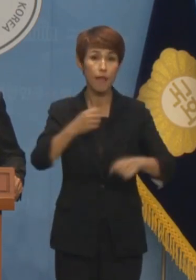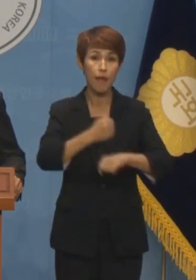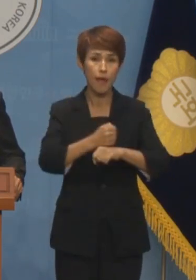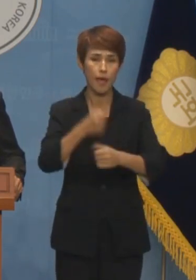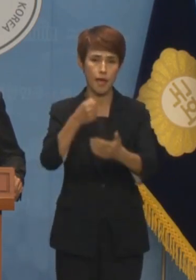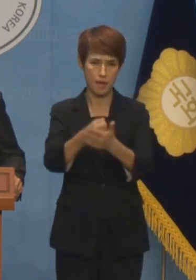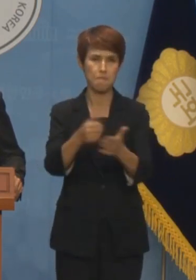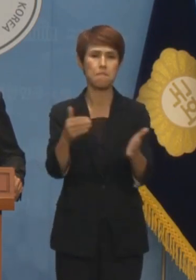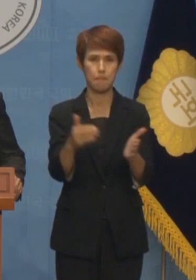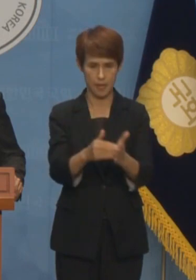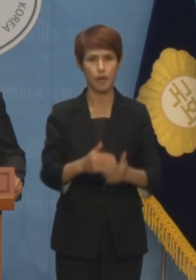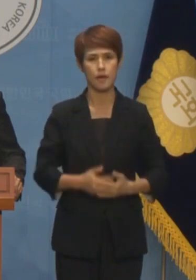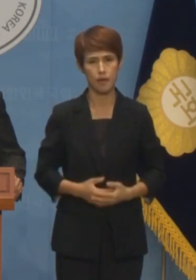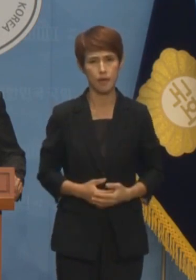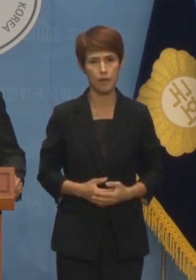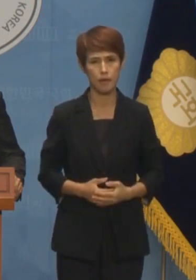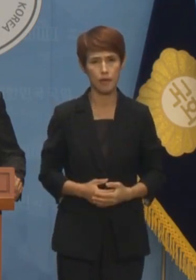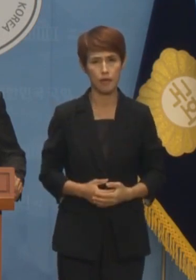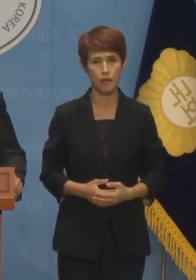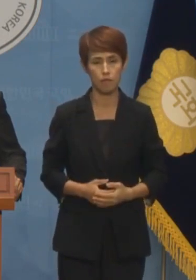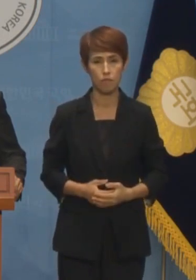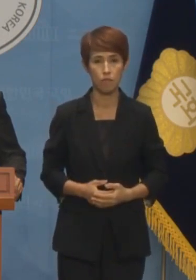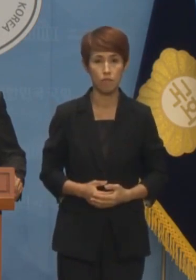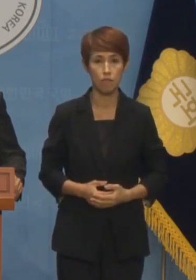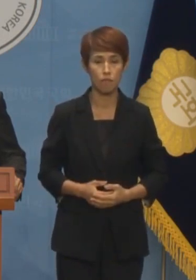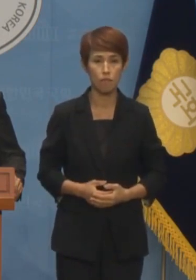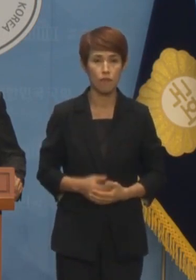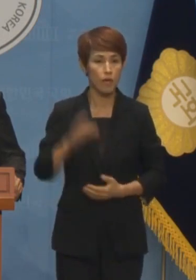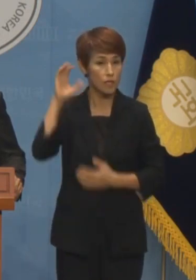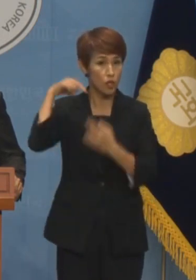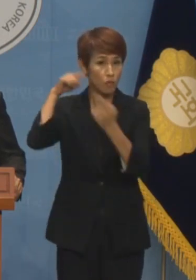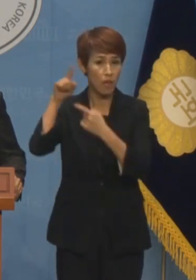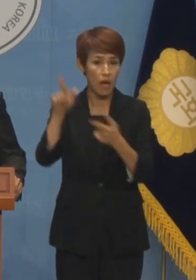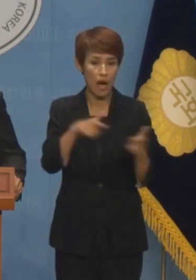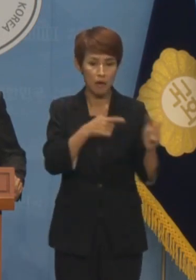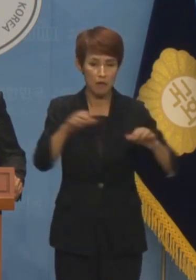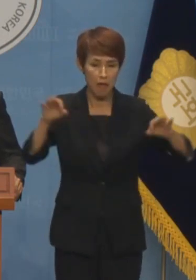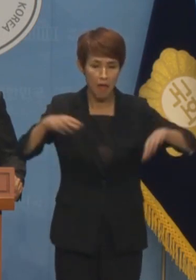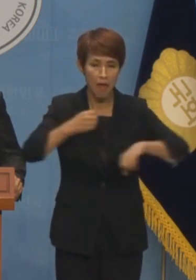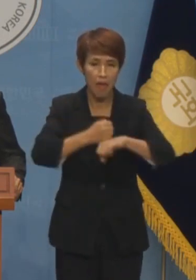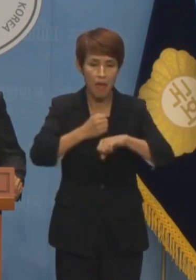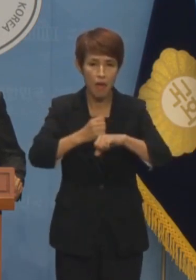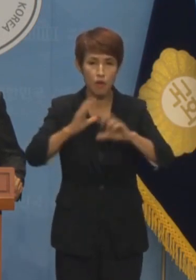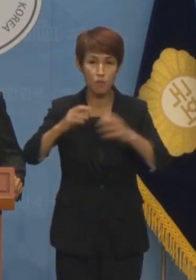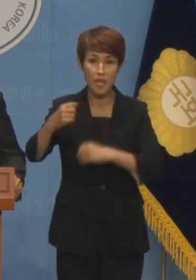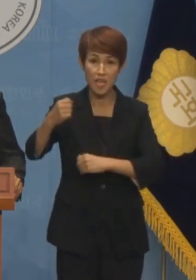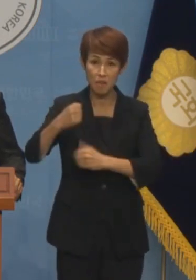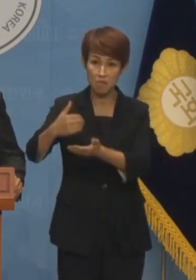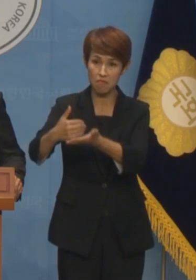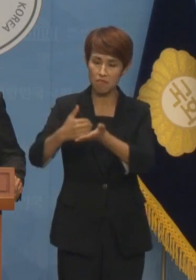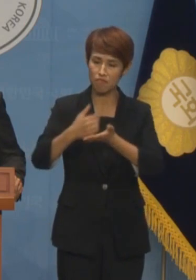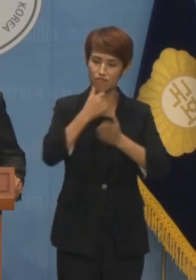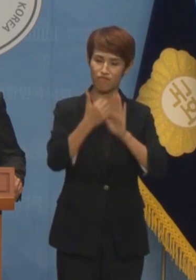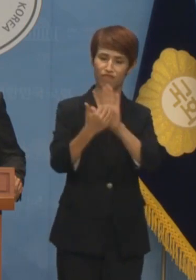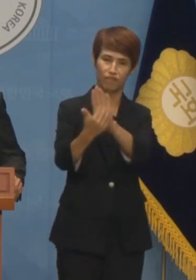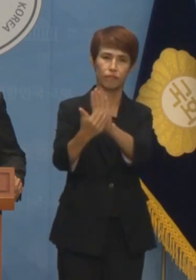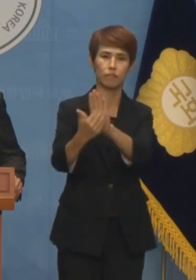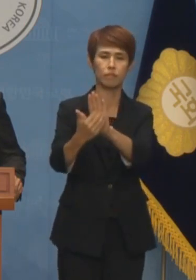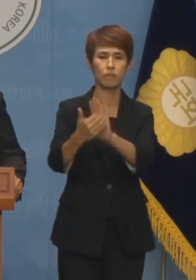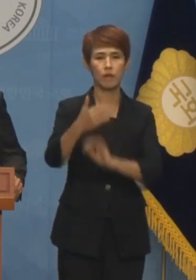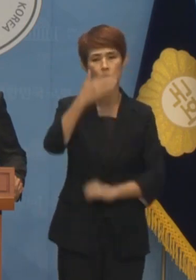것으로 결론이 났습니다. 당초 청문회를 하루만 하자던 국민의힘 의견이 거부된 것은